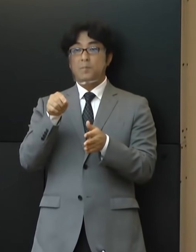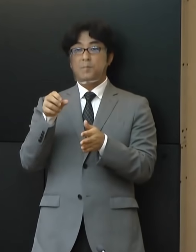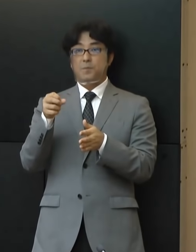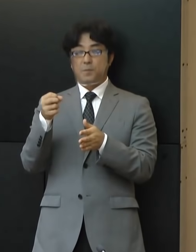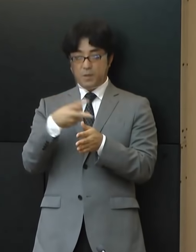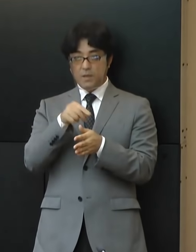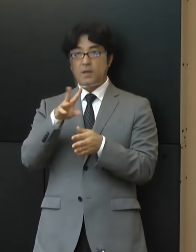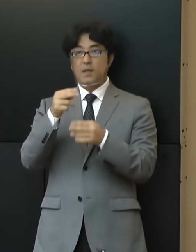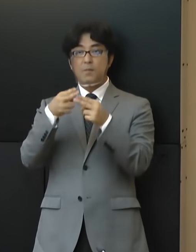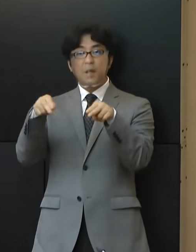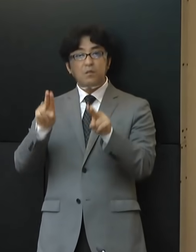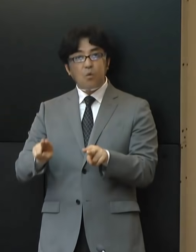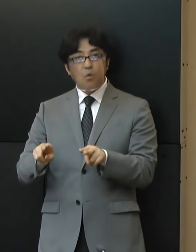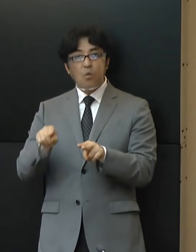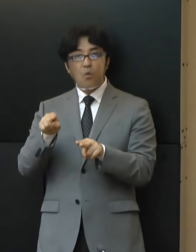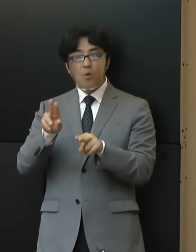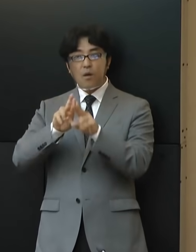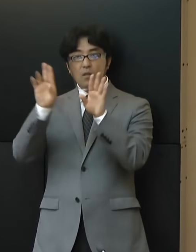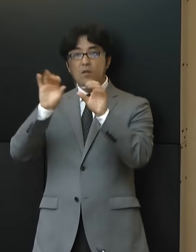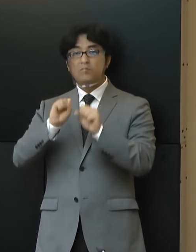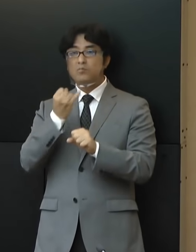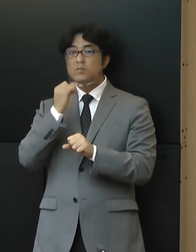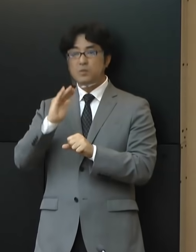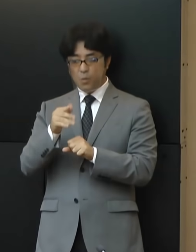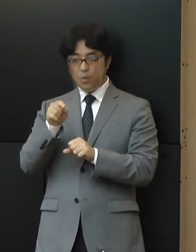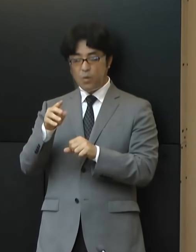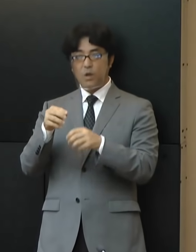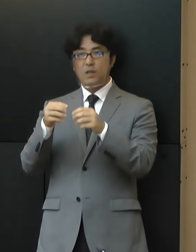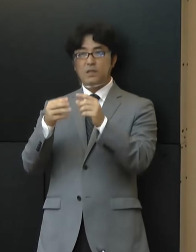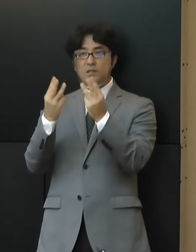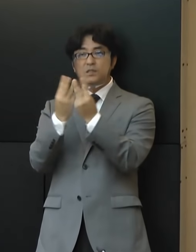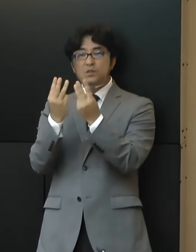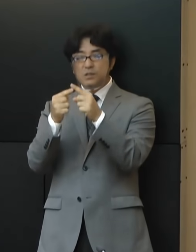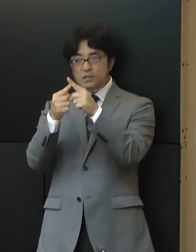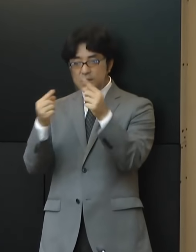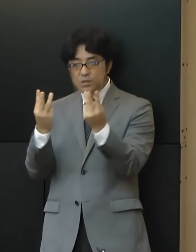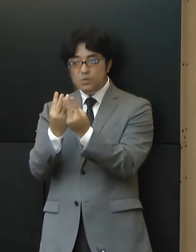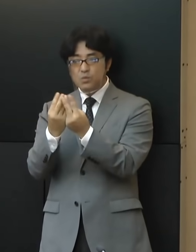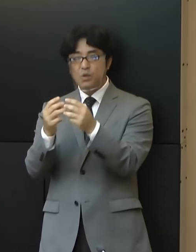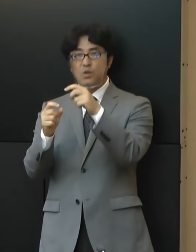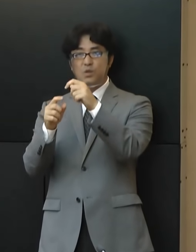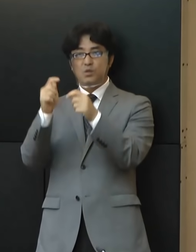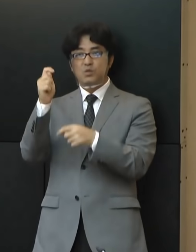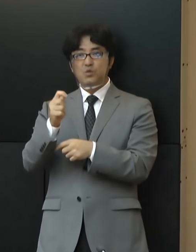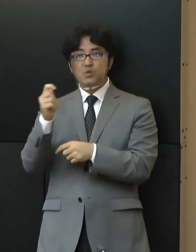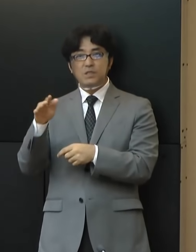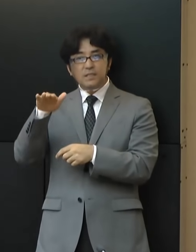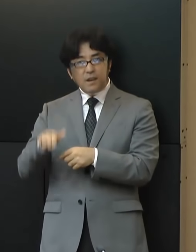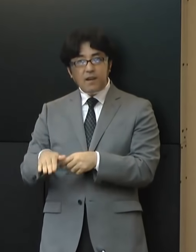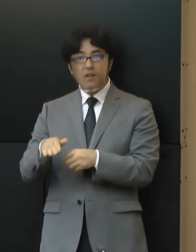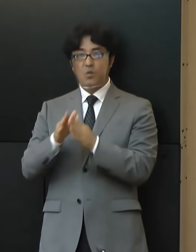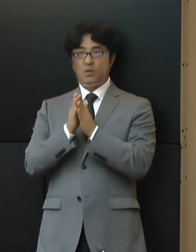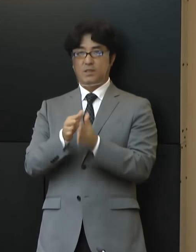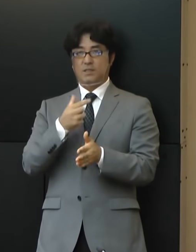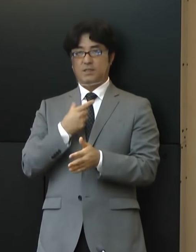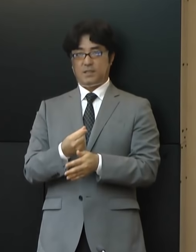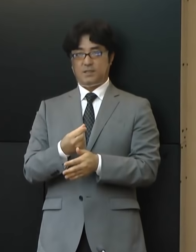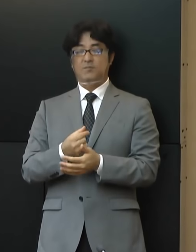ながら再開していくことが可能かと考えます。でさらに、活動再開のフェーズに入っていきますけれども